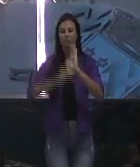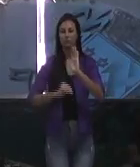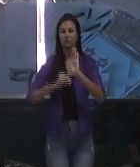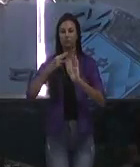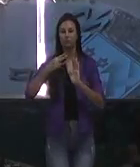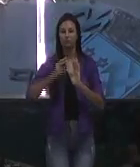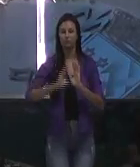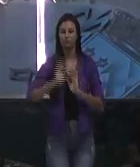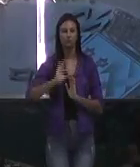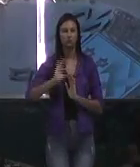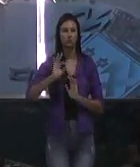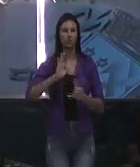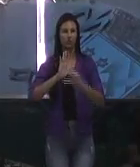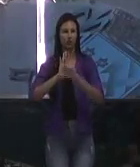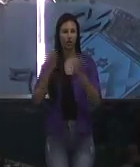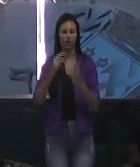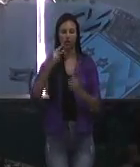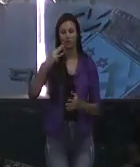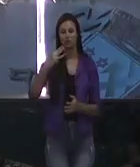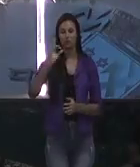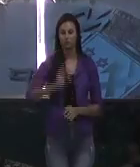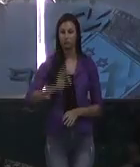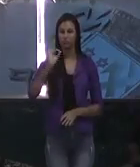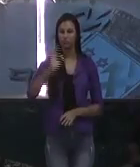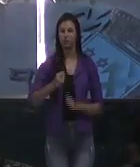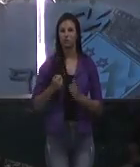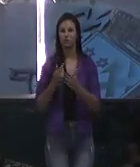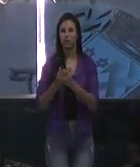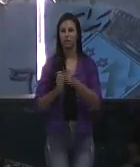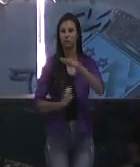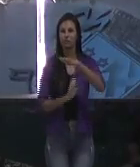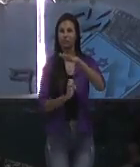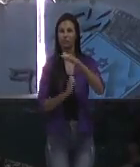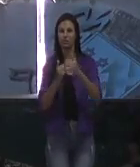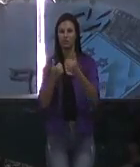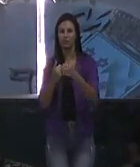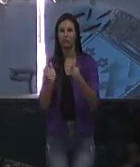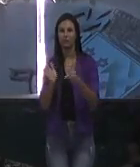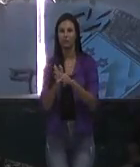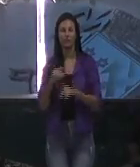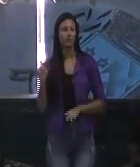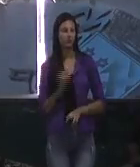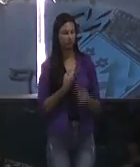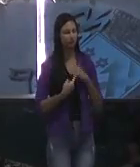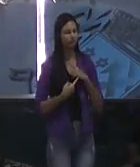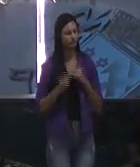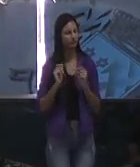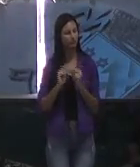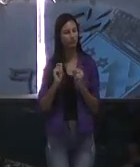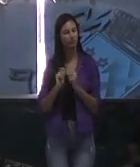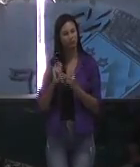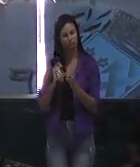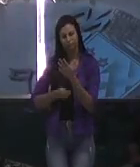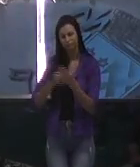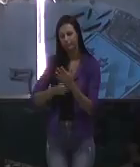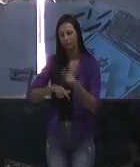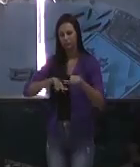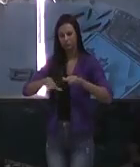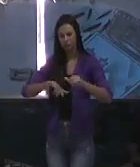alíquota é 3% em função disso. Né? A gente tem feito realmente, envidado todos os esforços